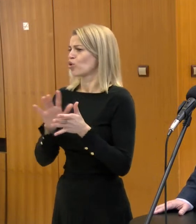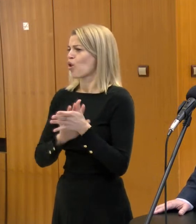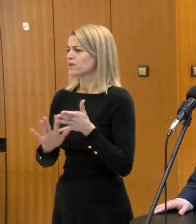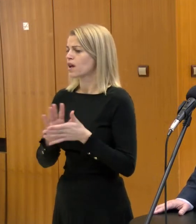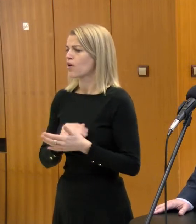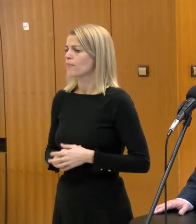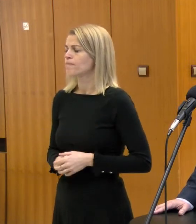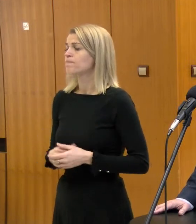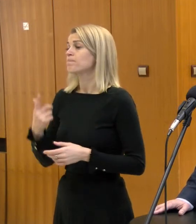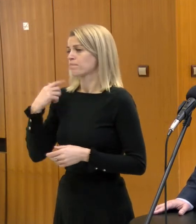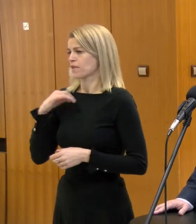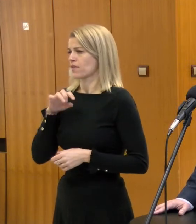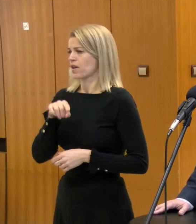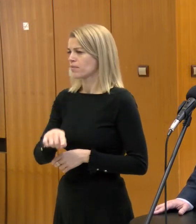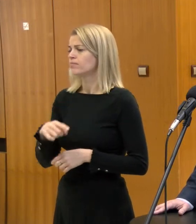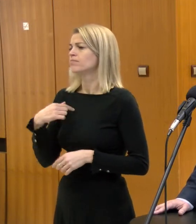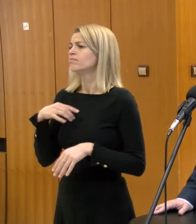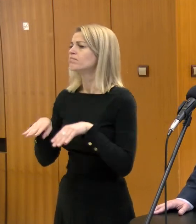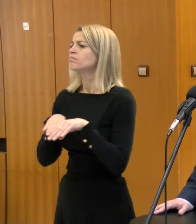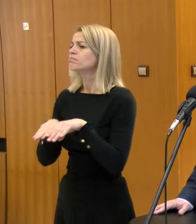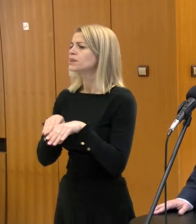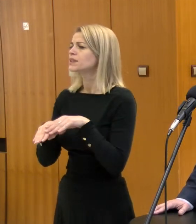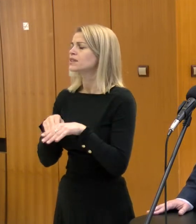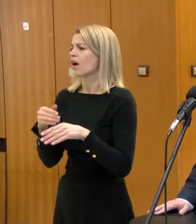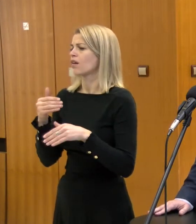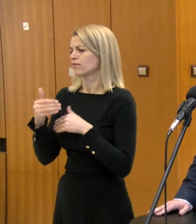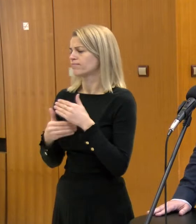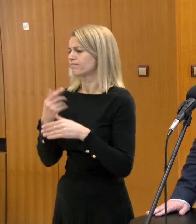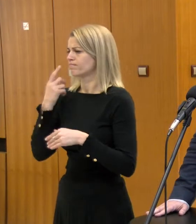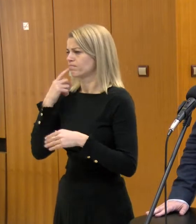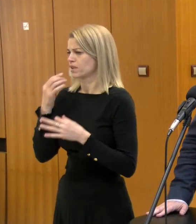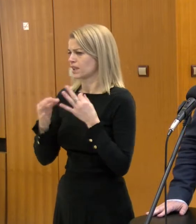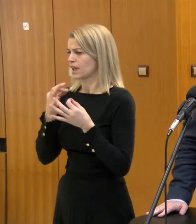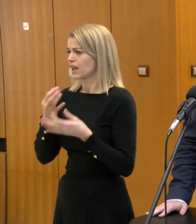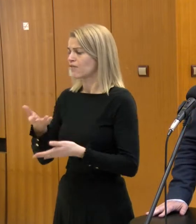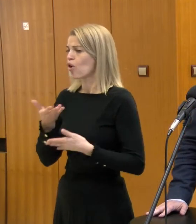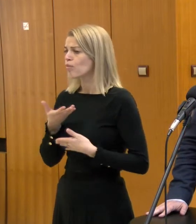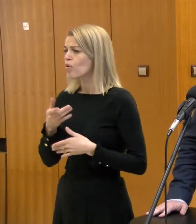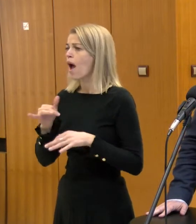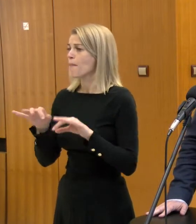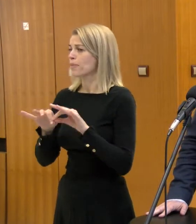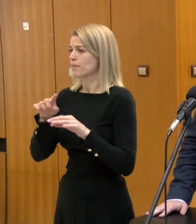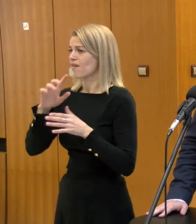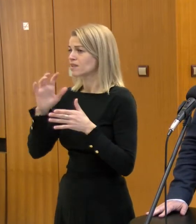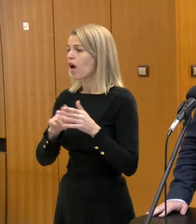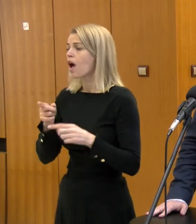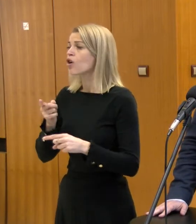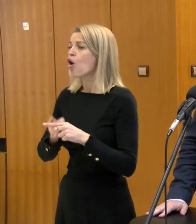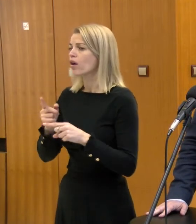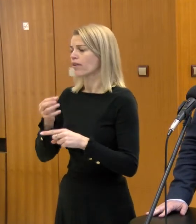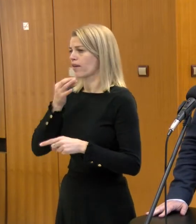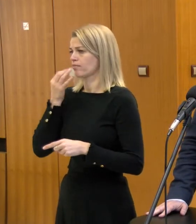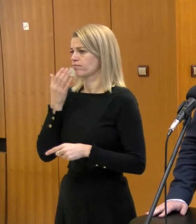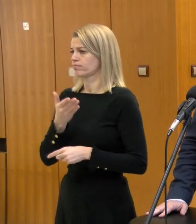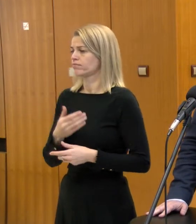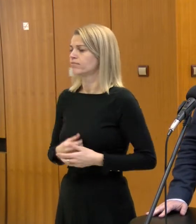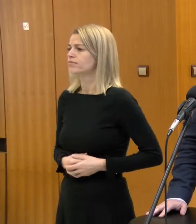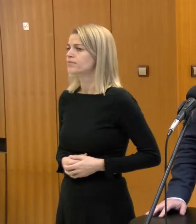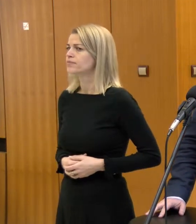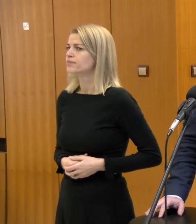Viem o tom. Pán minister Hirman nás priebežne informuje aj o príprave tejto schémy, ale v konkrétnosti sa musíte pýtať jeho.